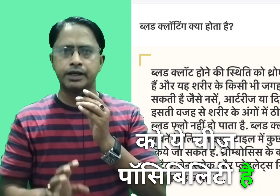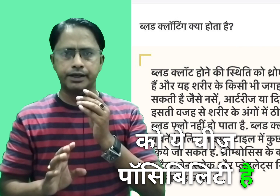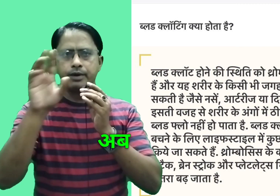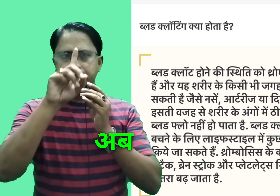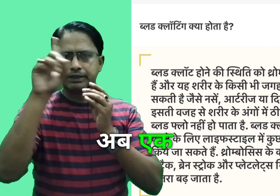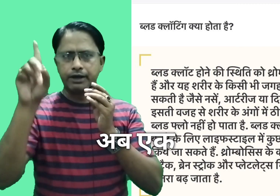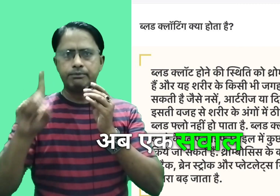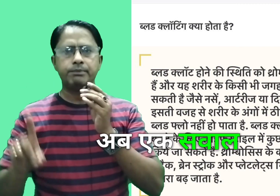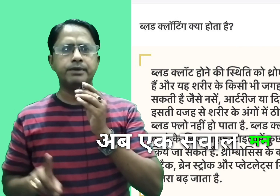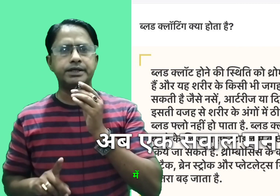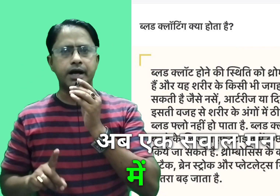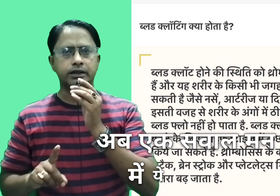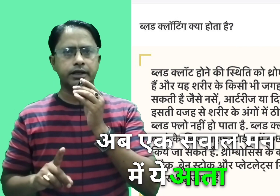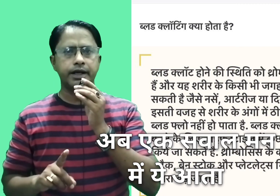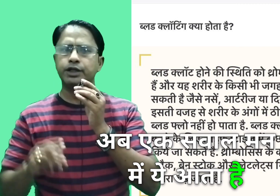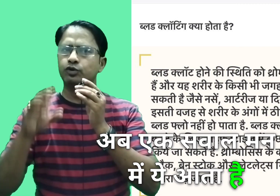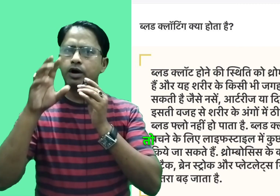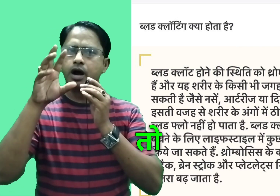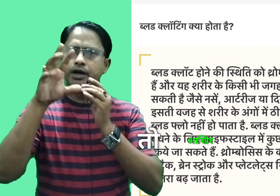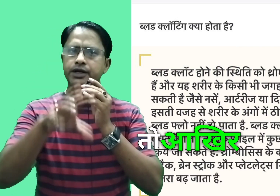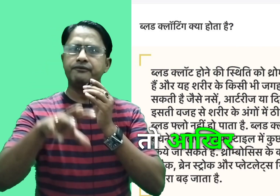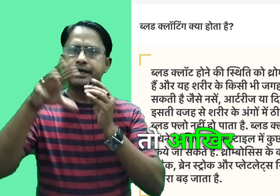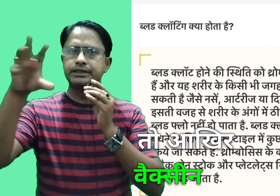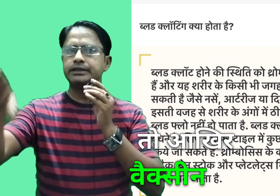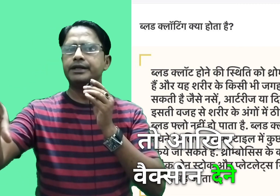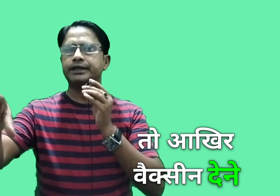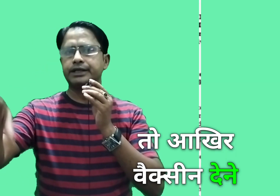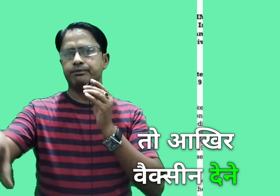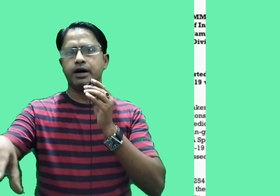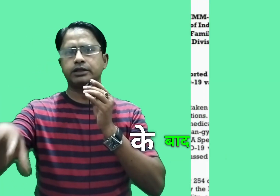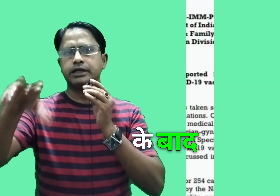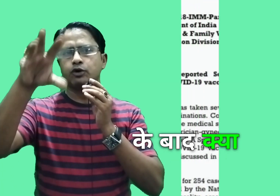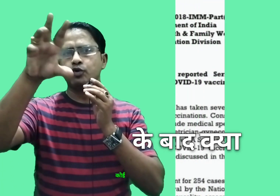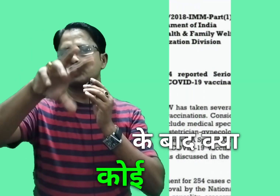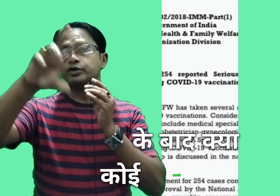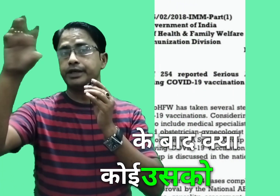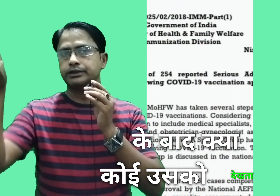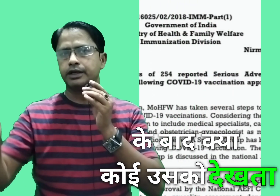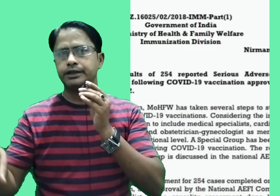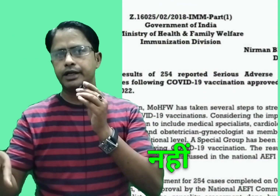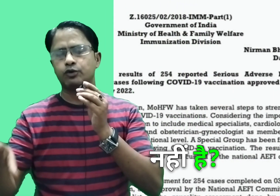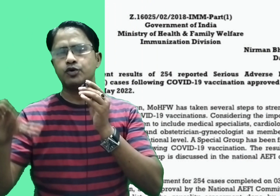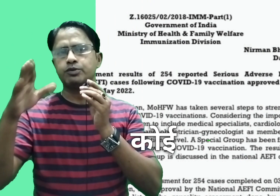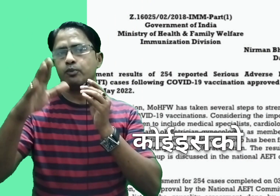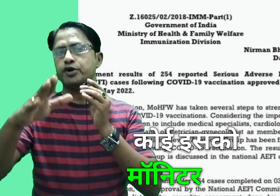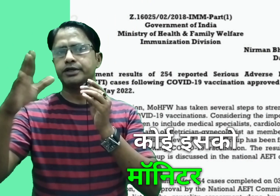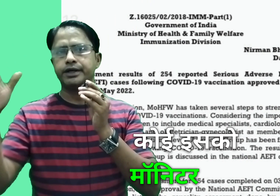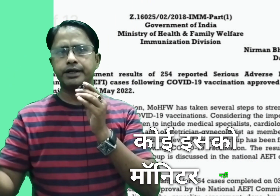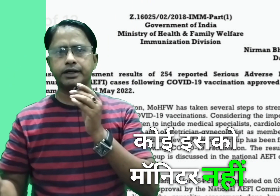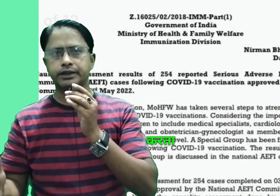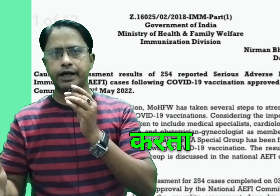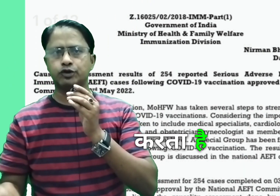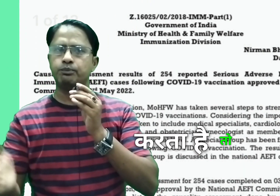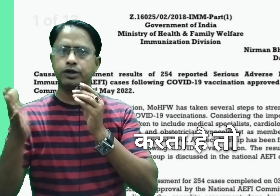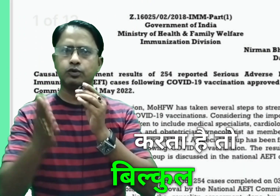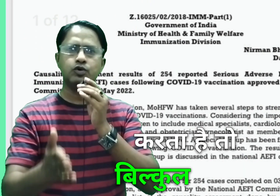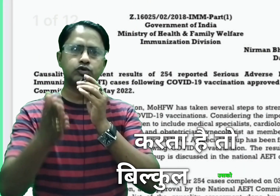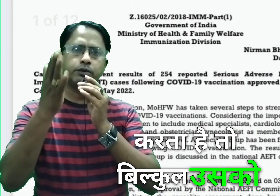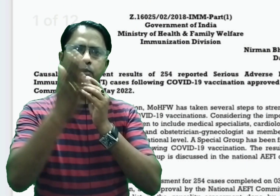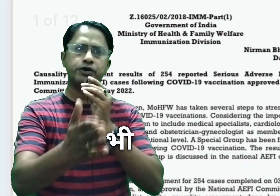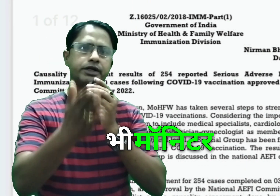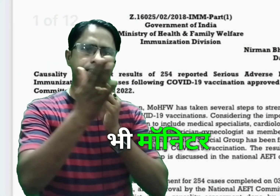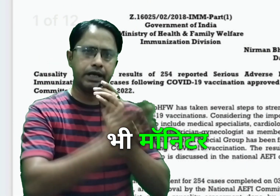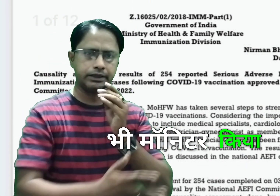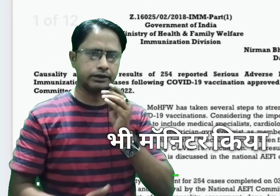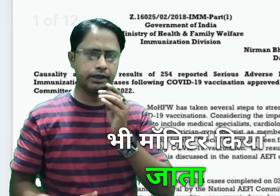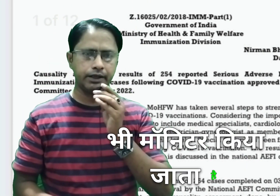है। अब एक सवाल मन में ये आता है, तो आखिर वैक्सीन देने के बाद क्या कोई उसको देखता नहीं है, कोई उसको मॉनिटर नहीं करता है? तो बिल्कुल